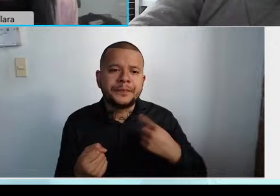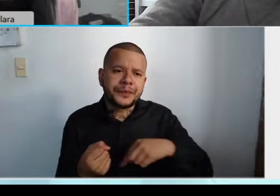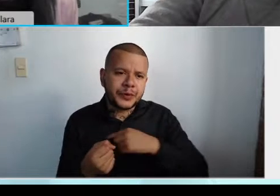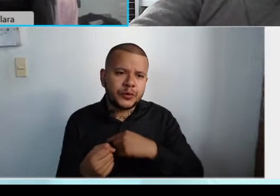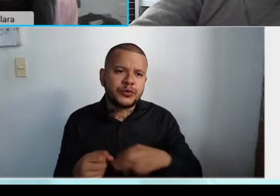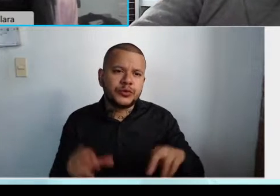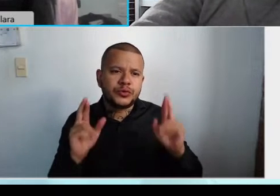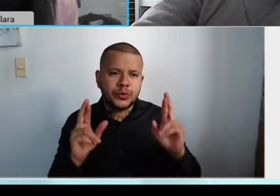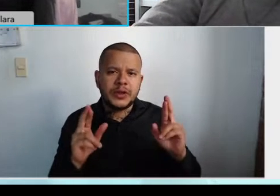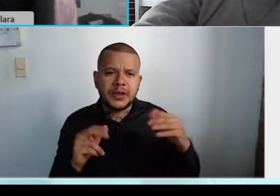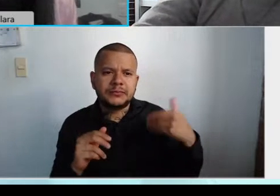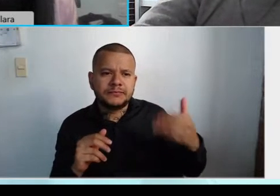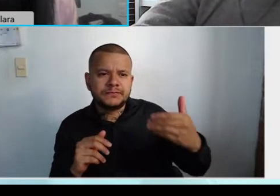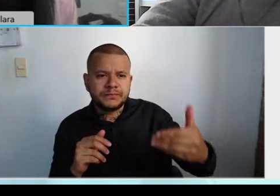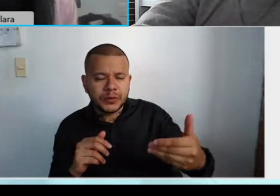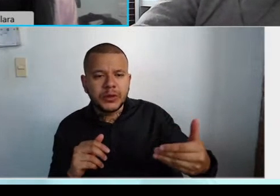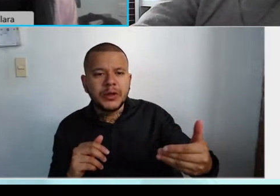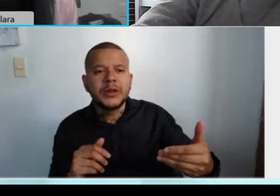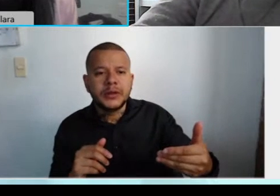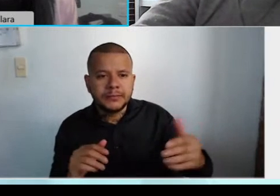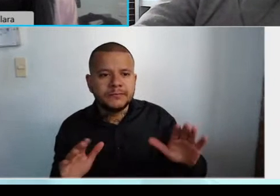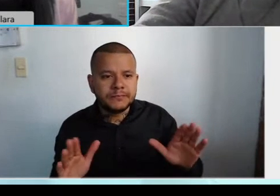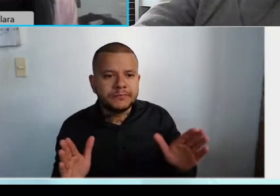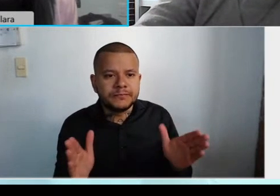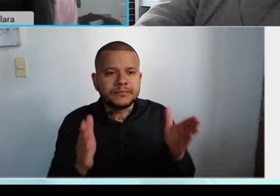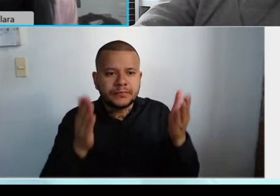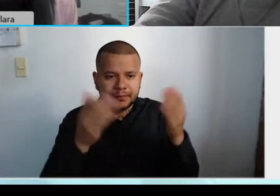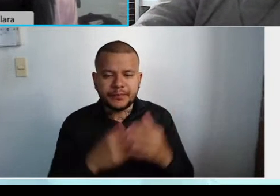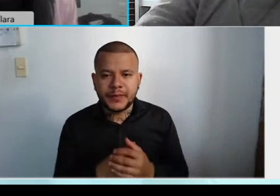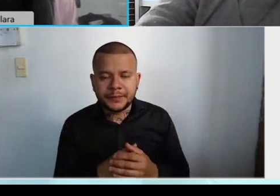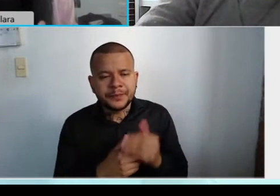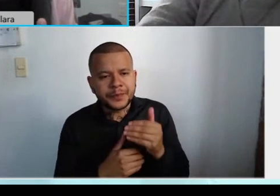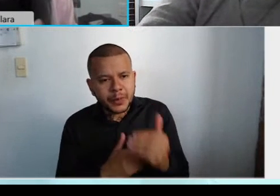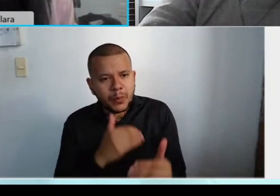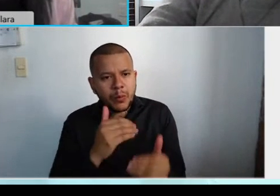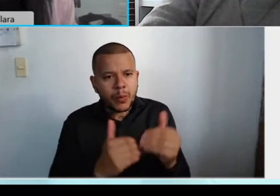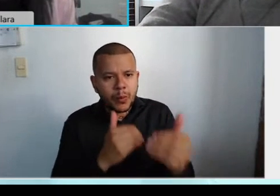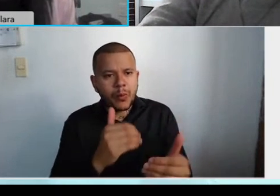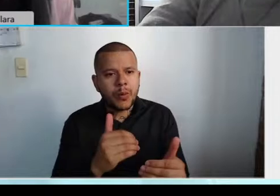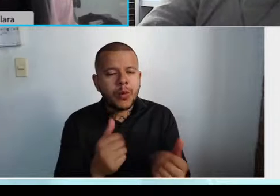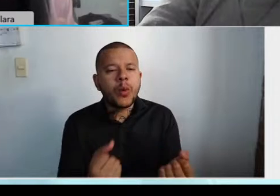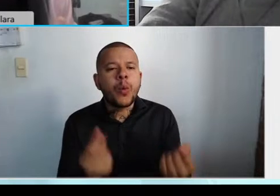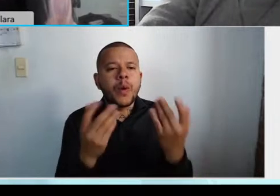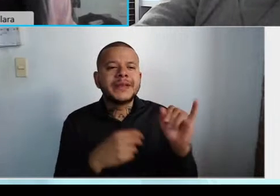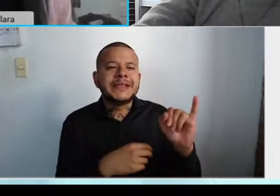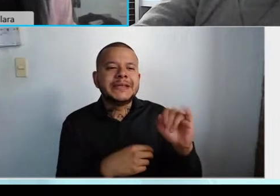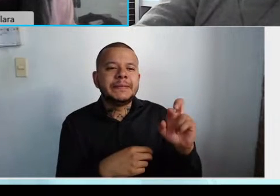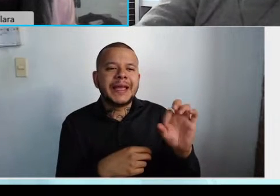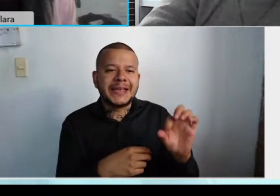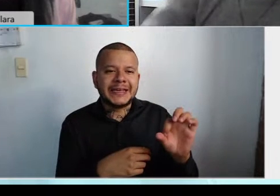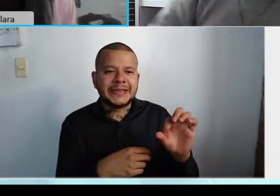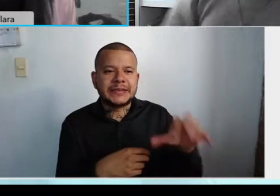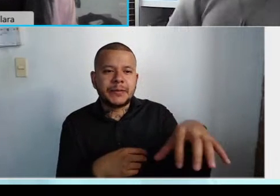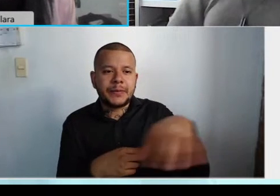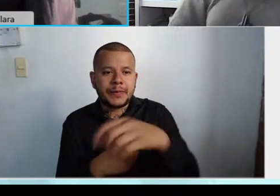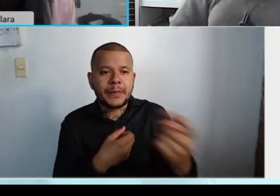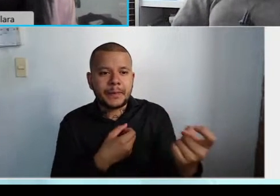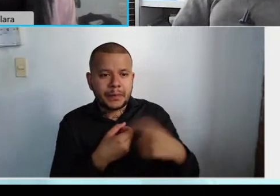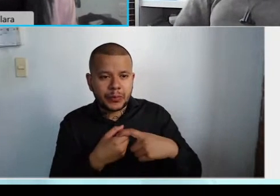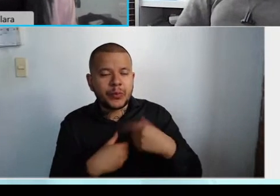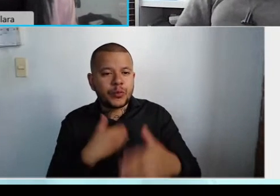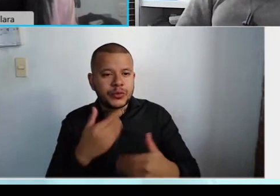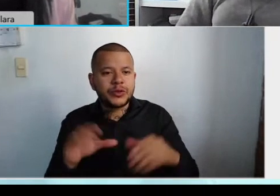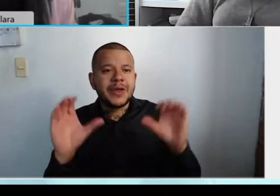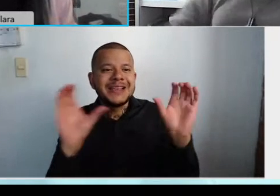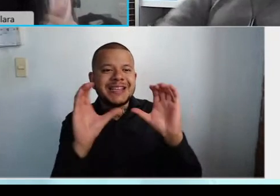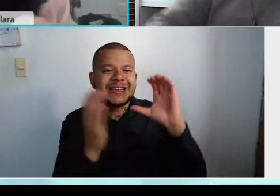los próximos años vayamos aumentando, ¿cierto? De manera progresiva el número de IPS que se vinculen a este proceso